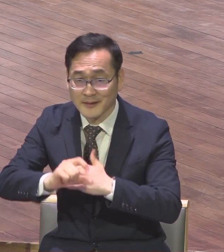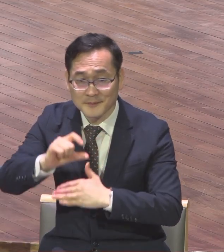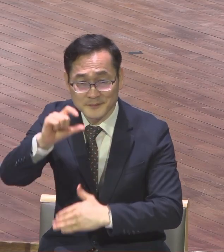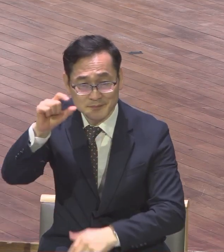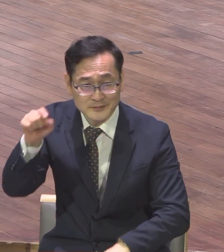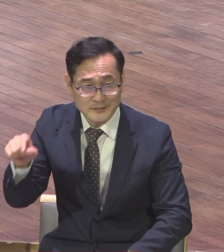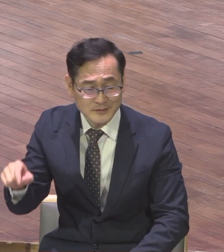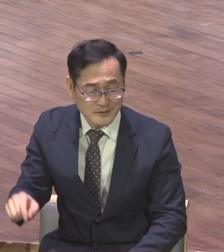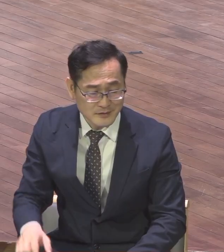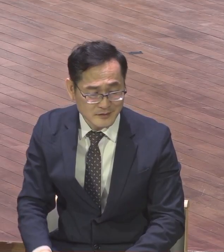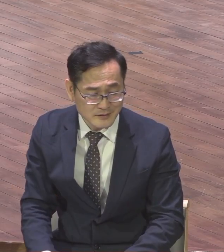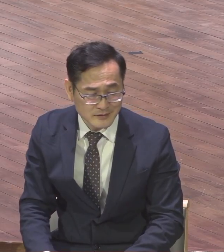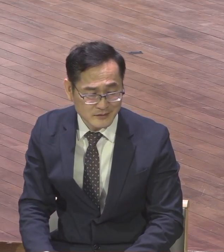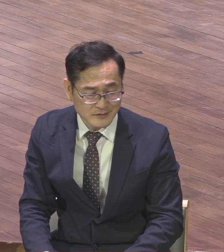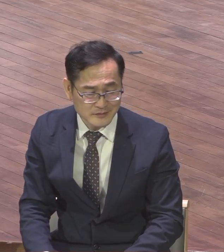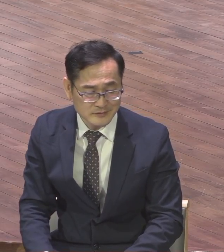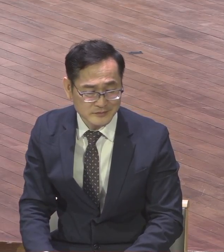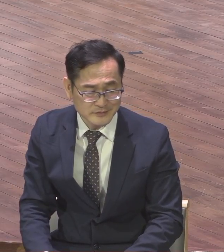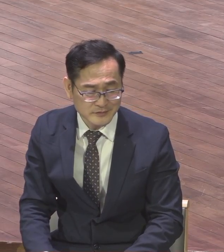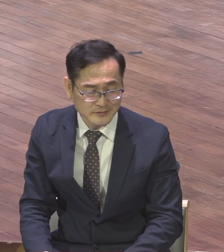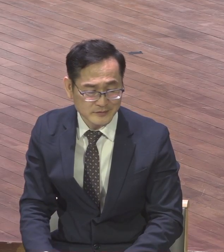합니다. 자기 판단대로.